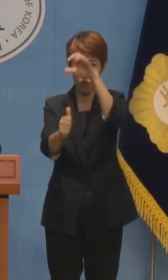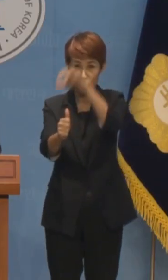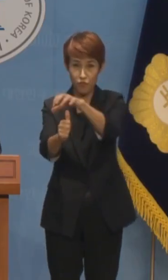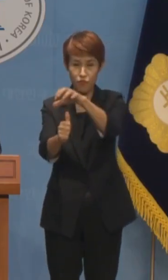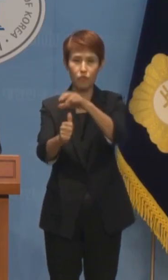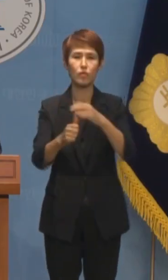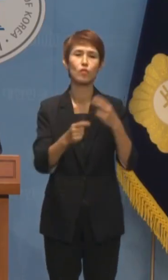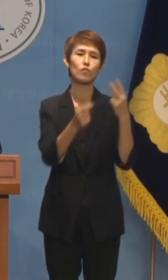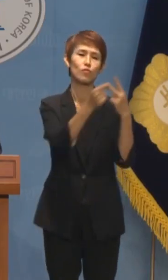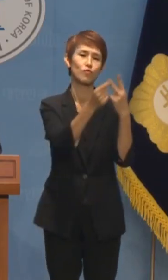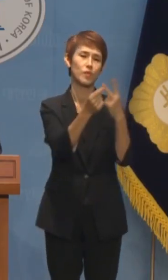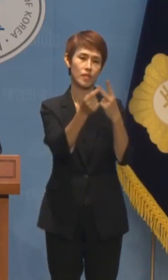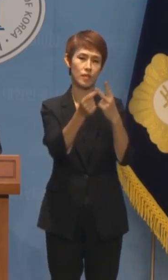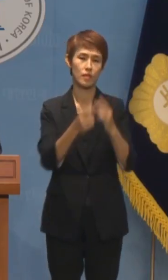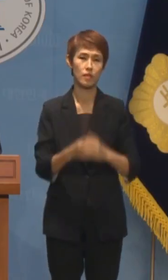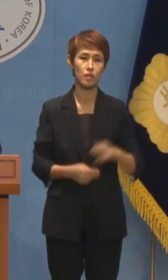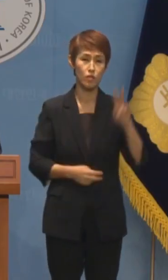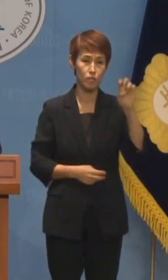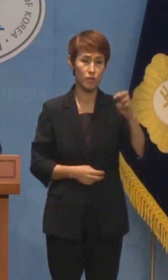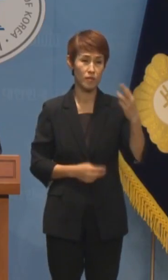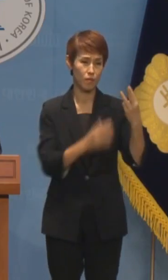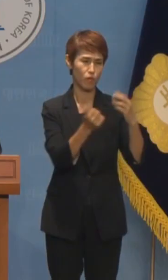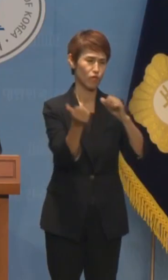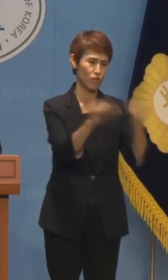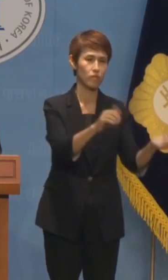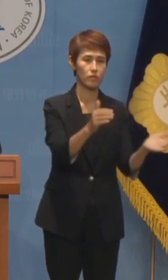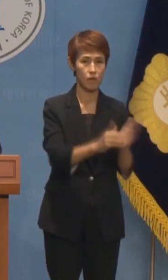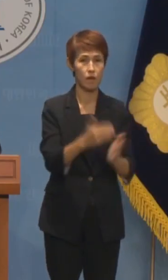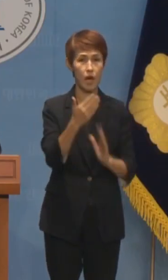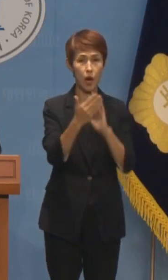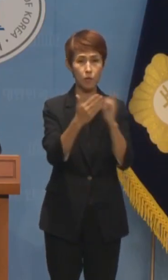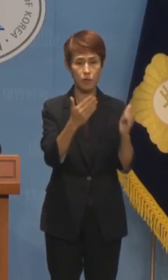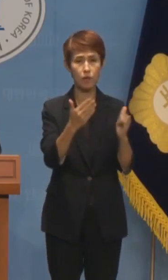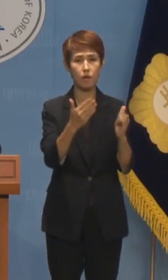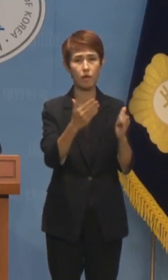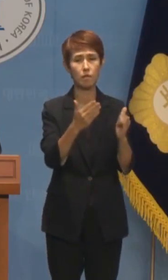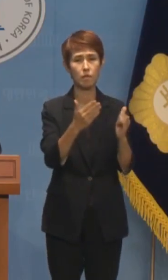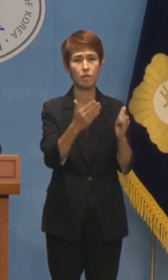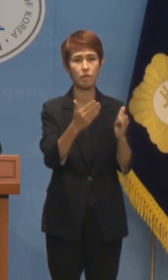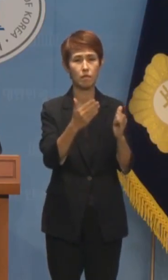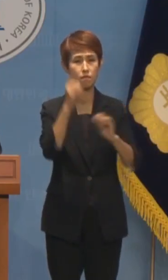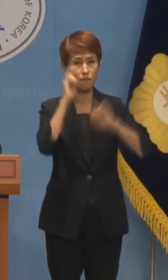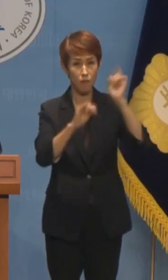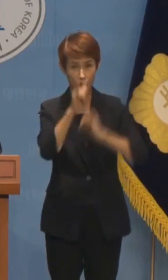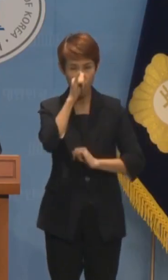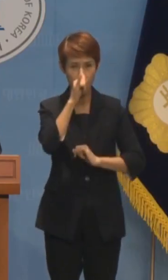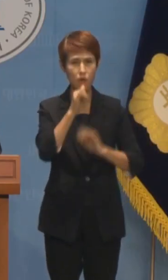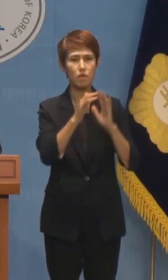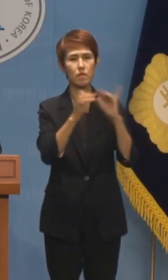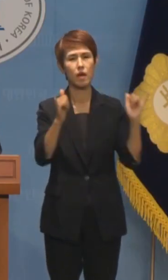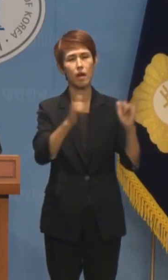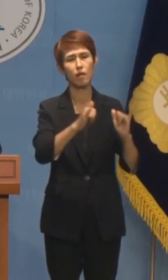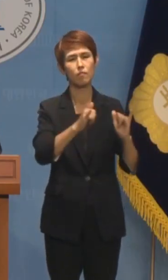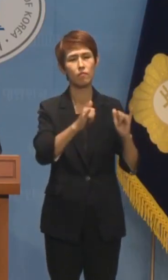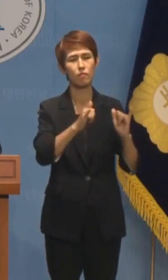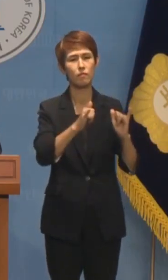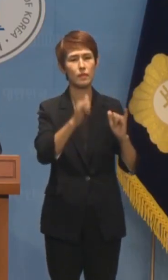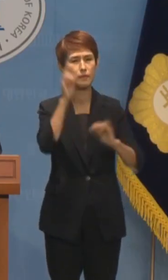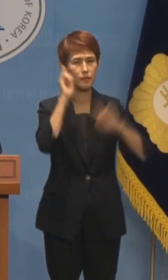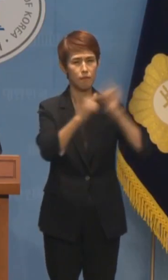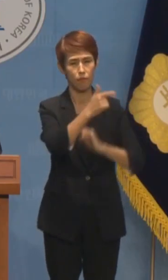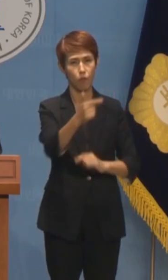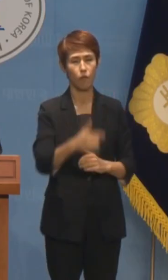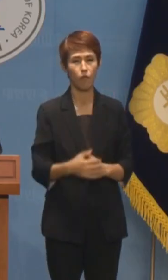23명의 사망자와 9명의 부상자를 만든 참사는 명백한 인재입니다. 노동자를 돈벌이